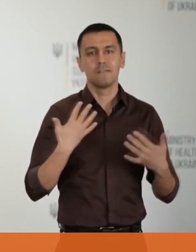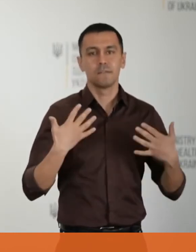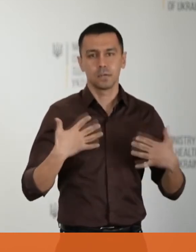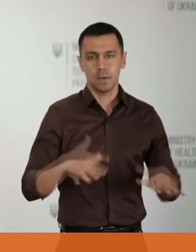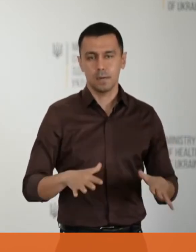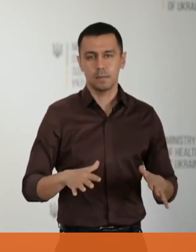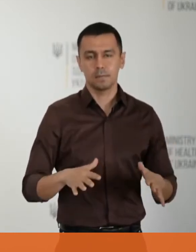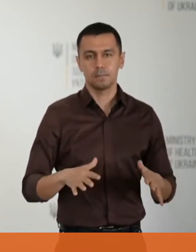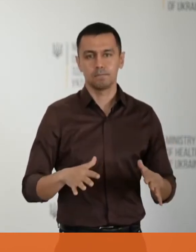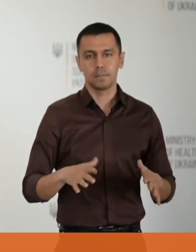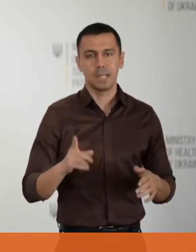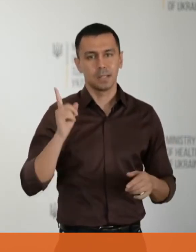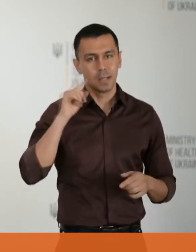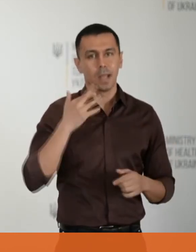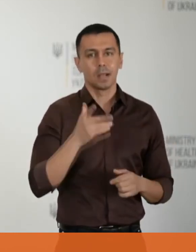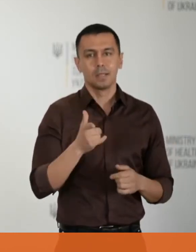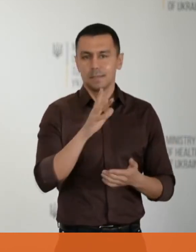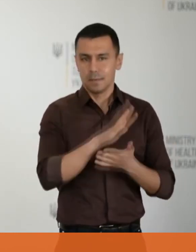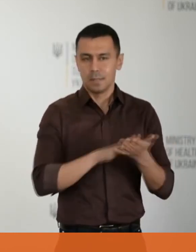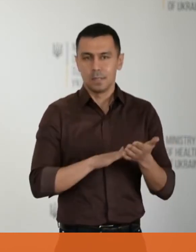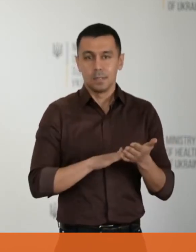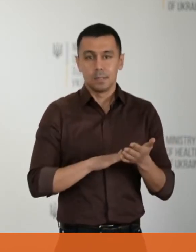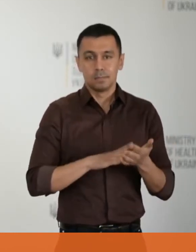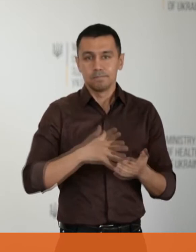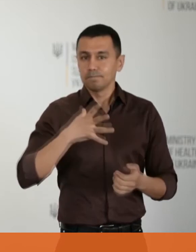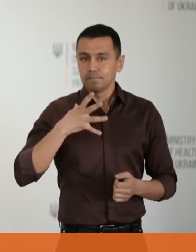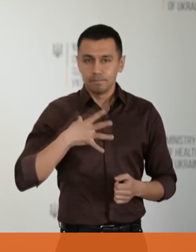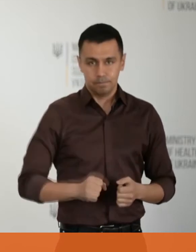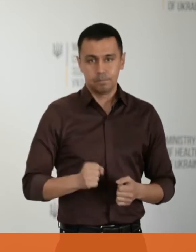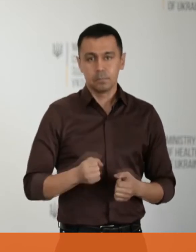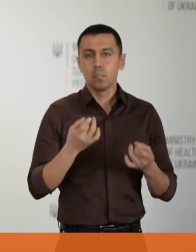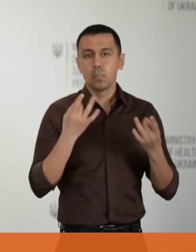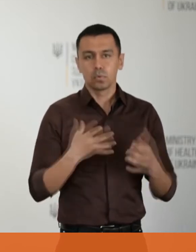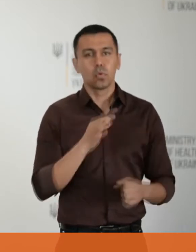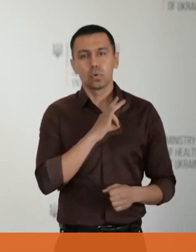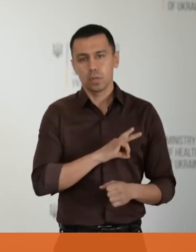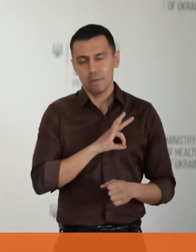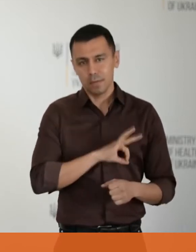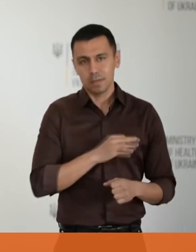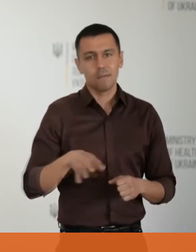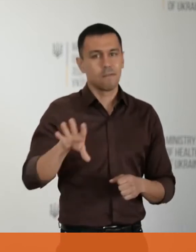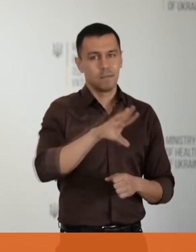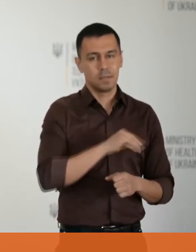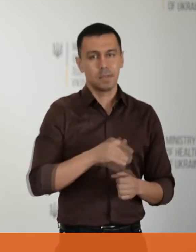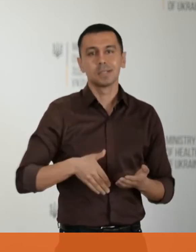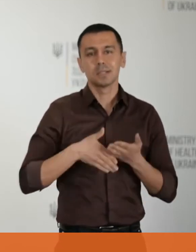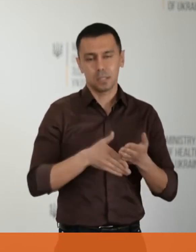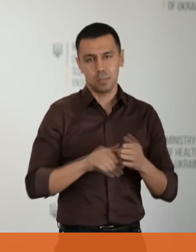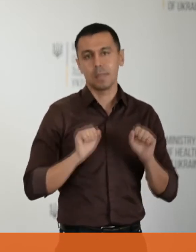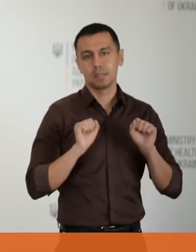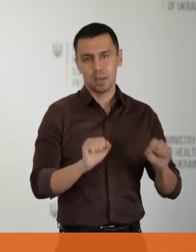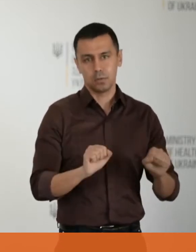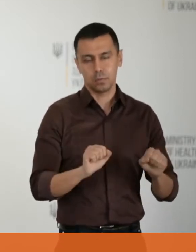вже, знаєте, хто, вибачте, настачортило просто користуватися всіми засобами